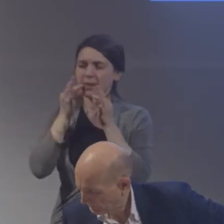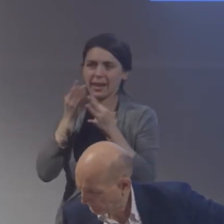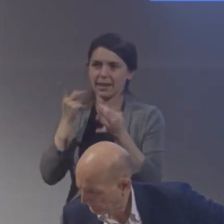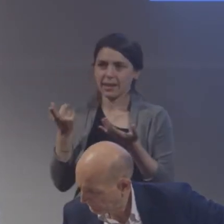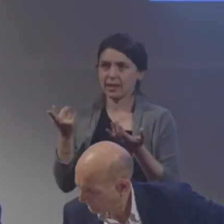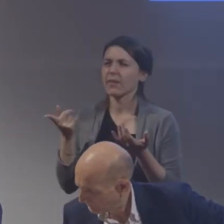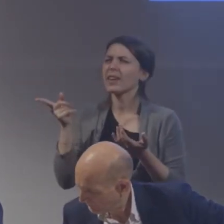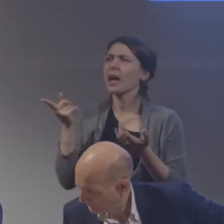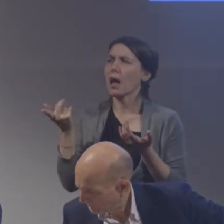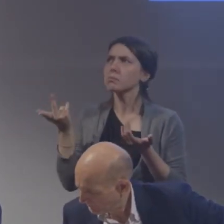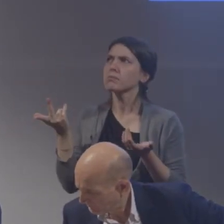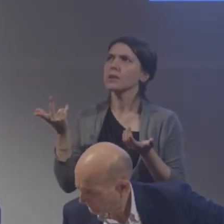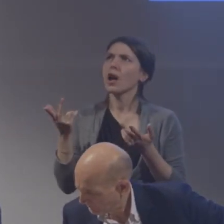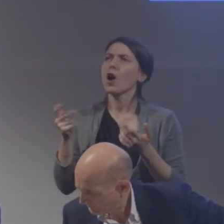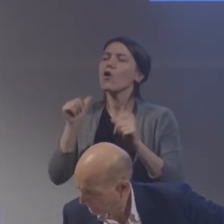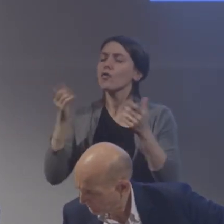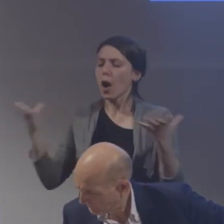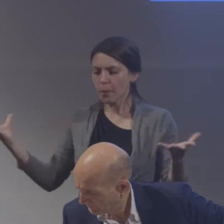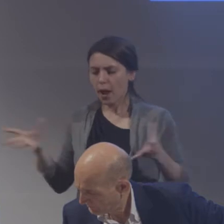la ricerca, la